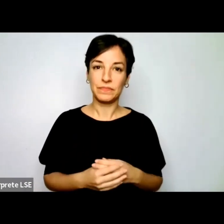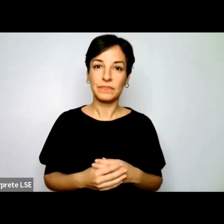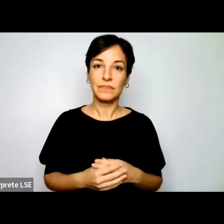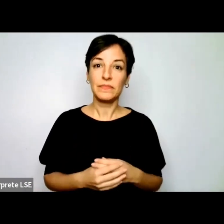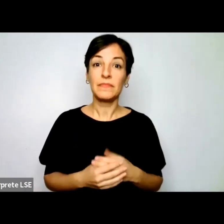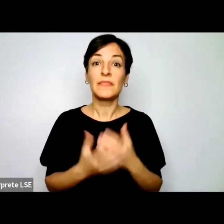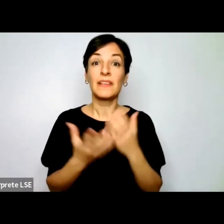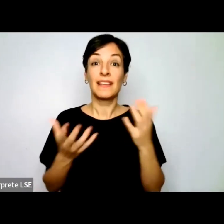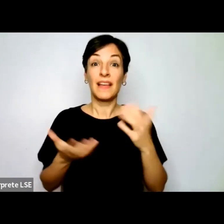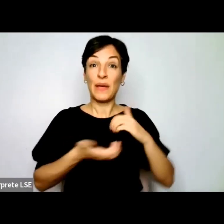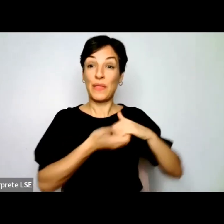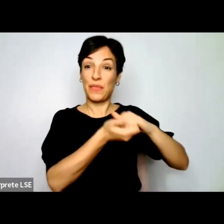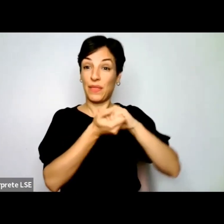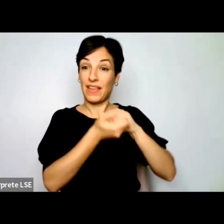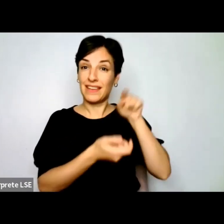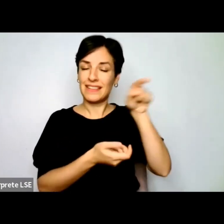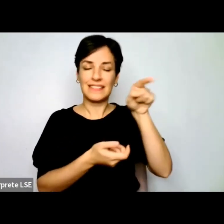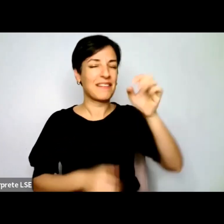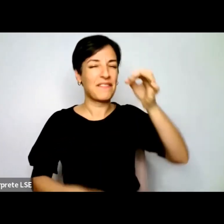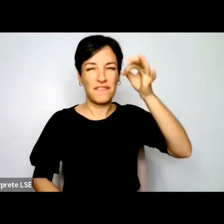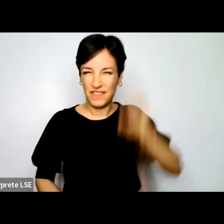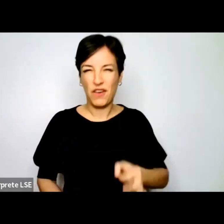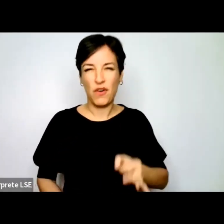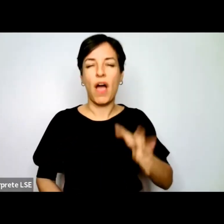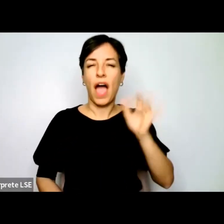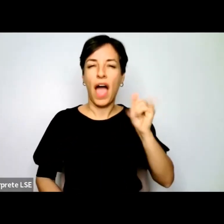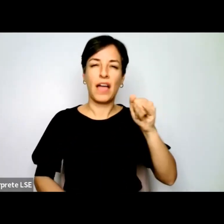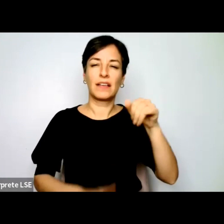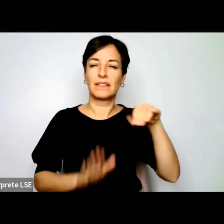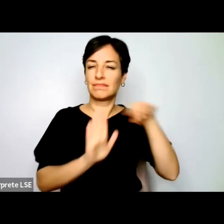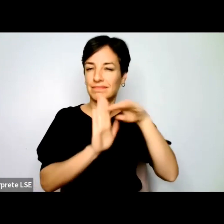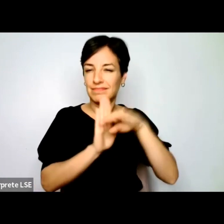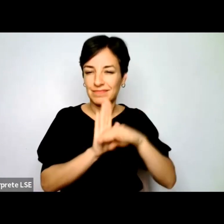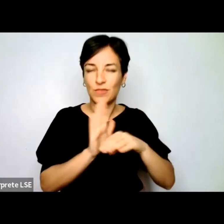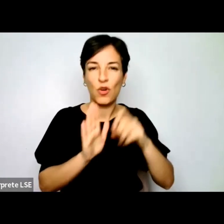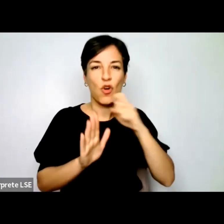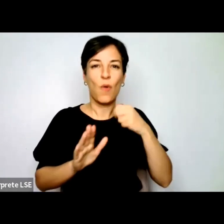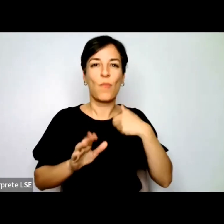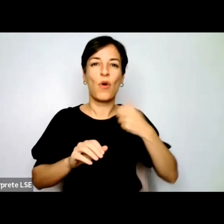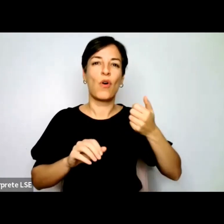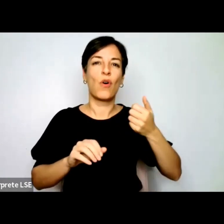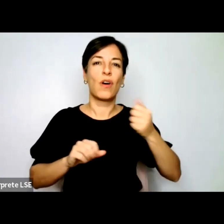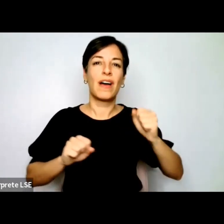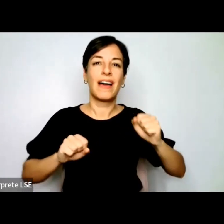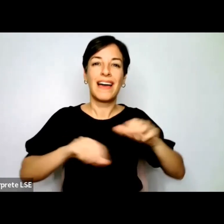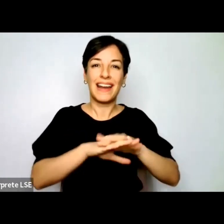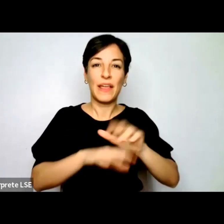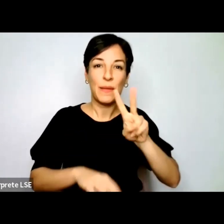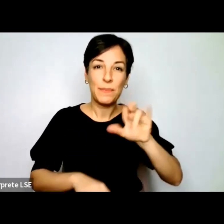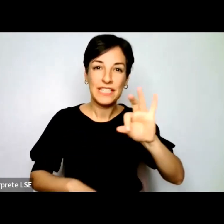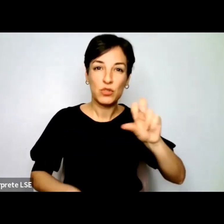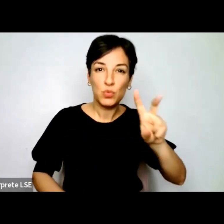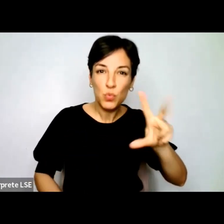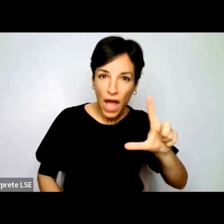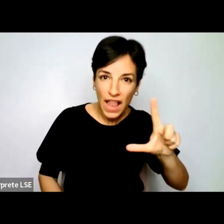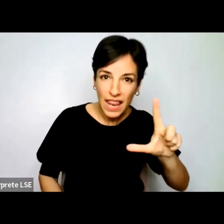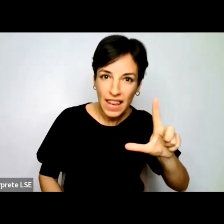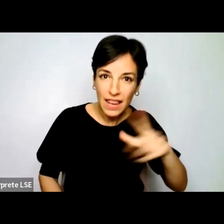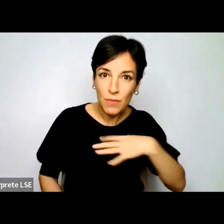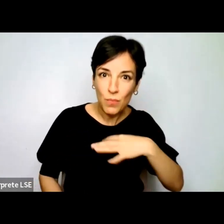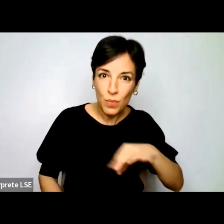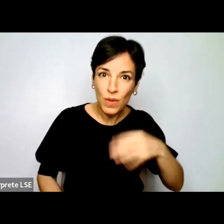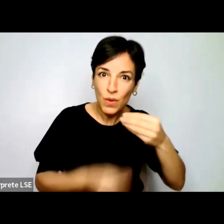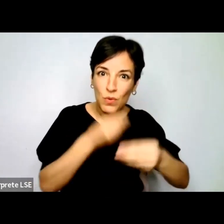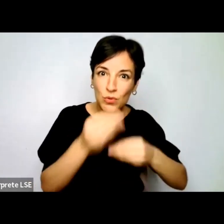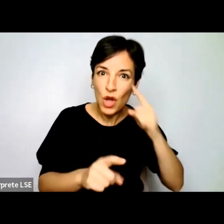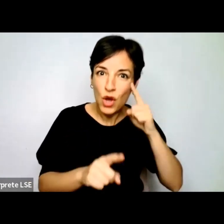En la CENSE seguro que tenéis mecanismos también a través de Red Visual, por ejemplo, tengo entendido que se puede utilizar para